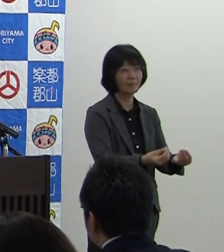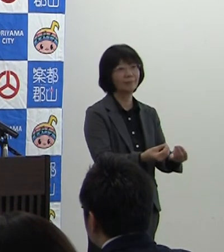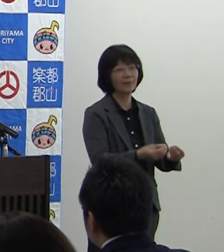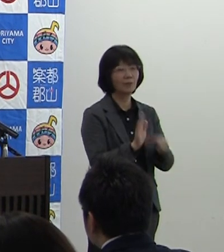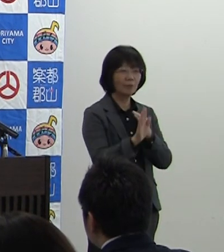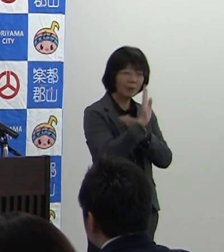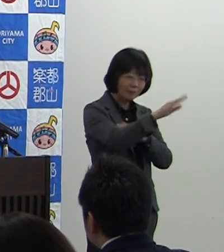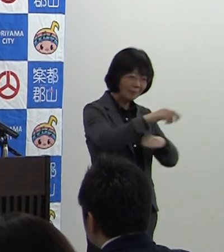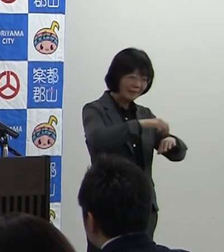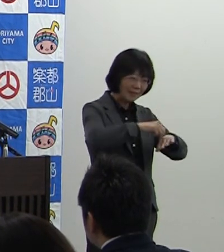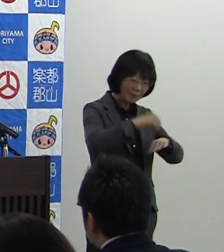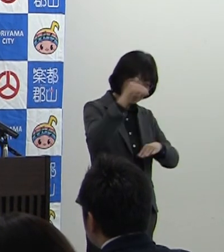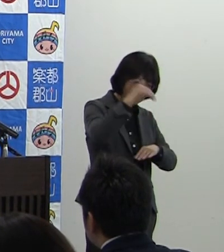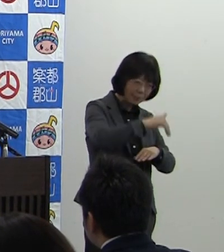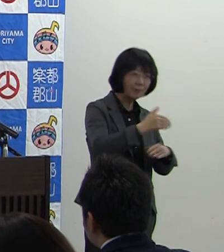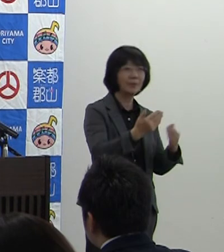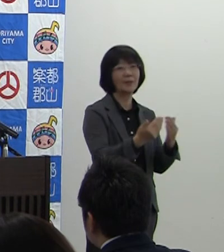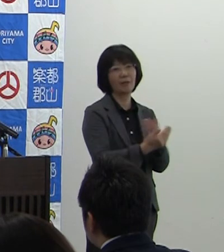し実際には